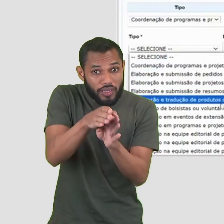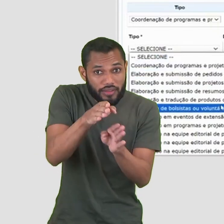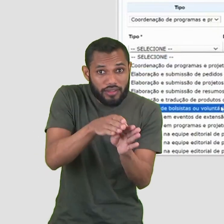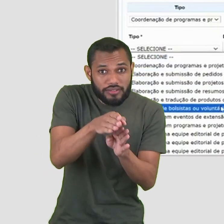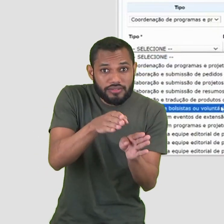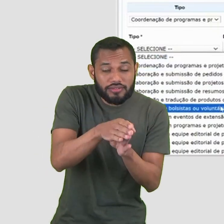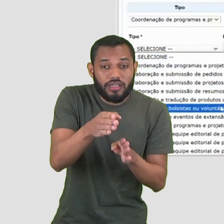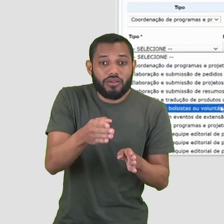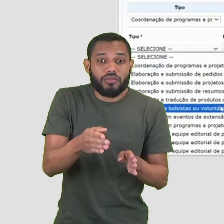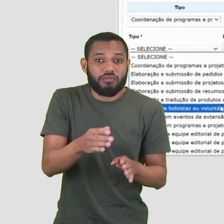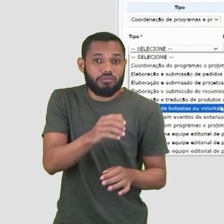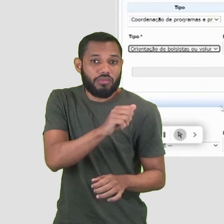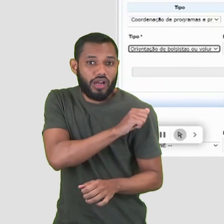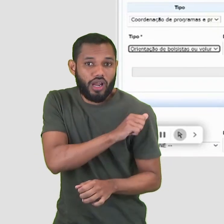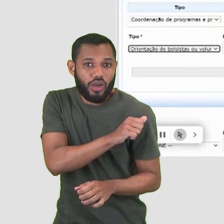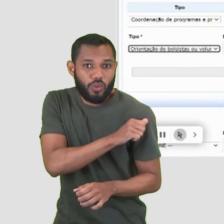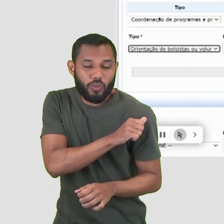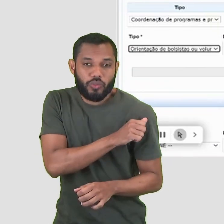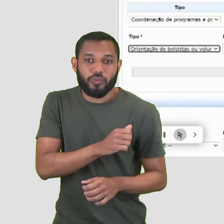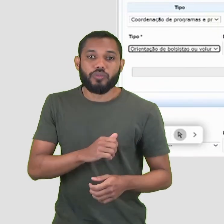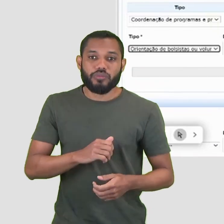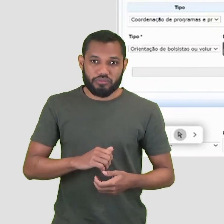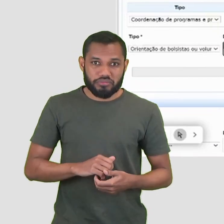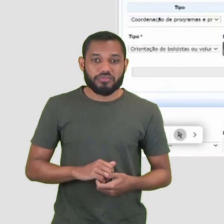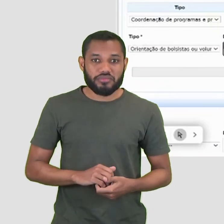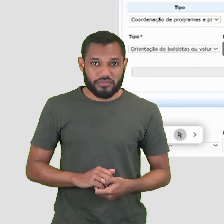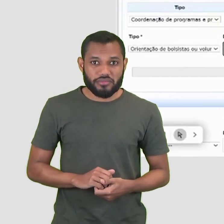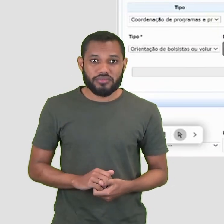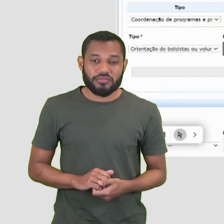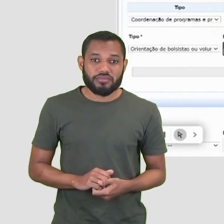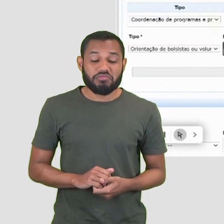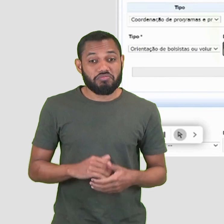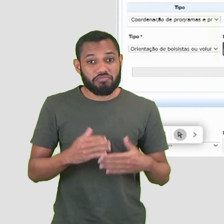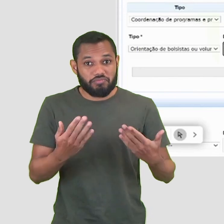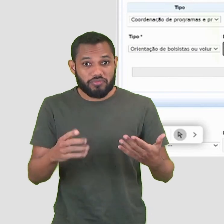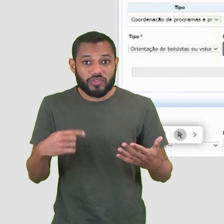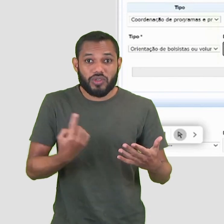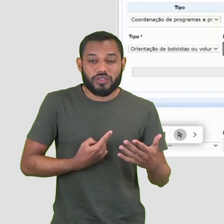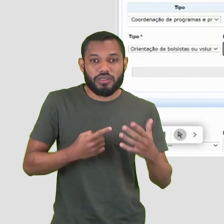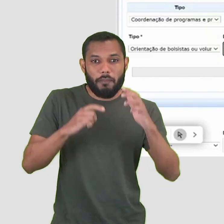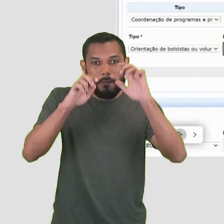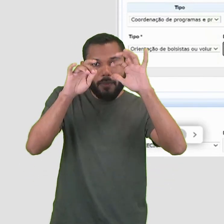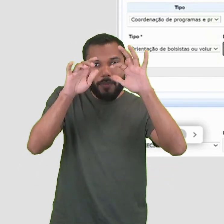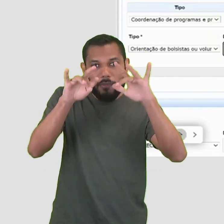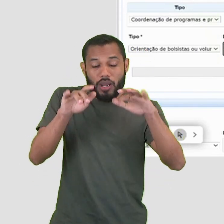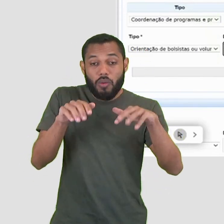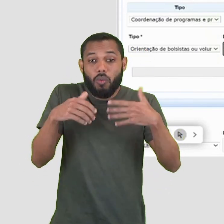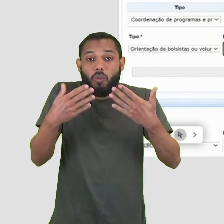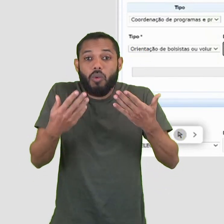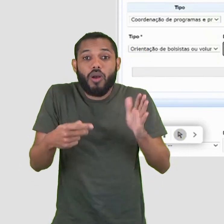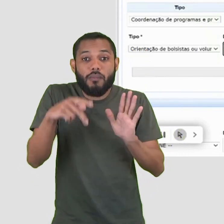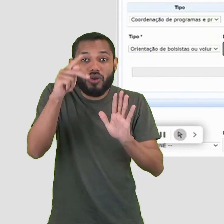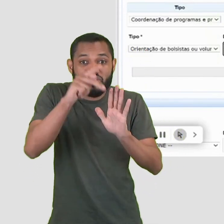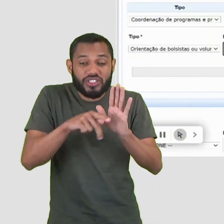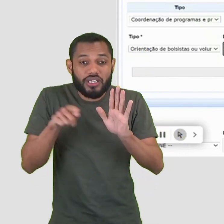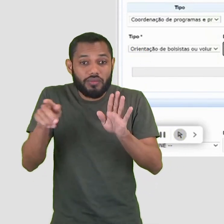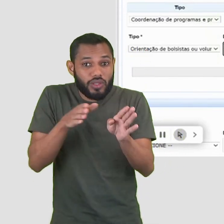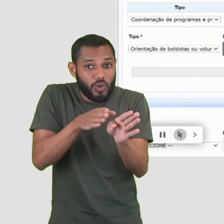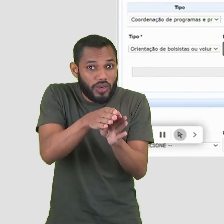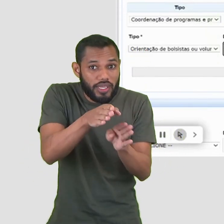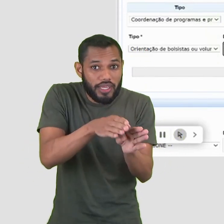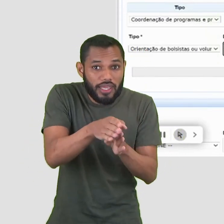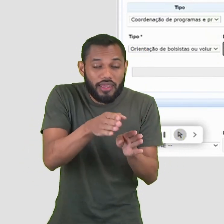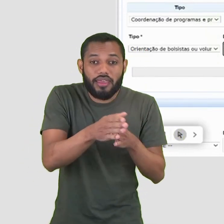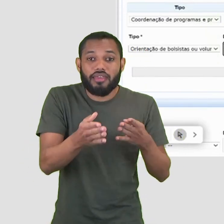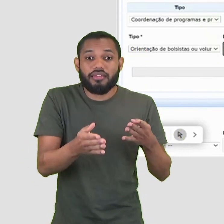uma orientação, né, de discentes, de estudantes. Então, a gente vai descrever em qual projeto,